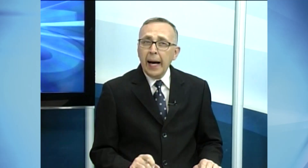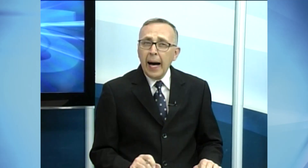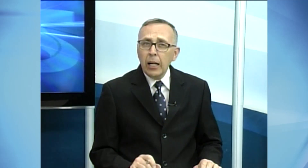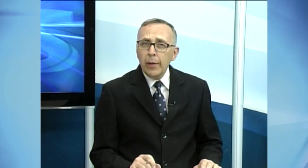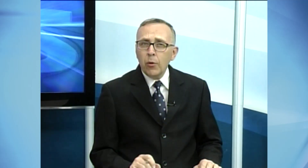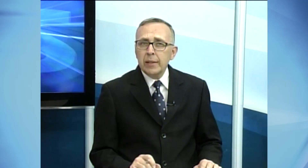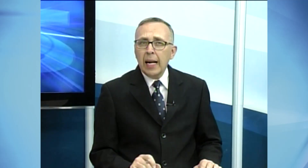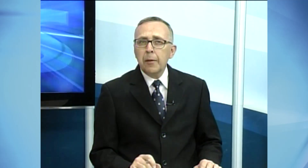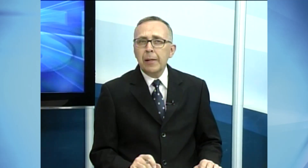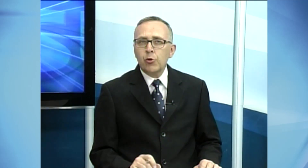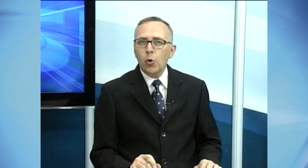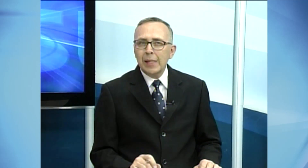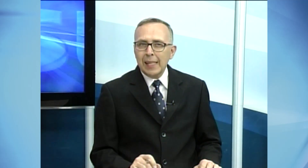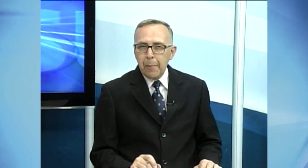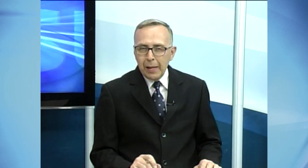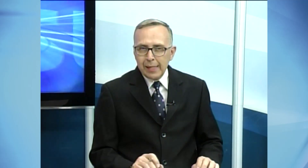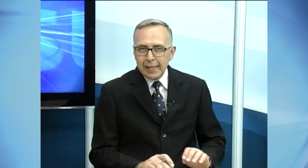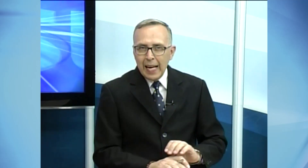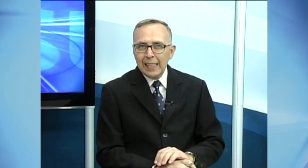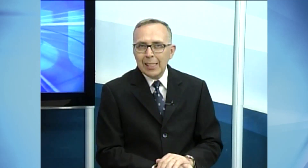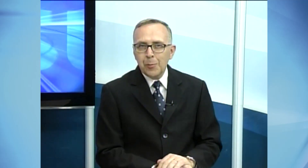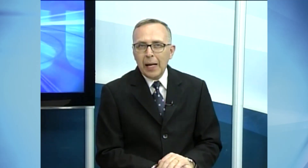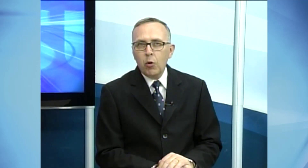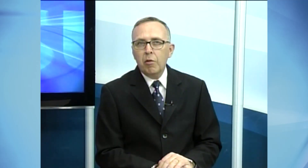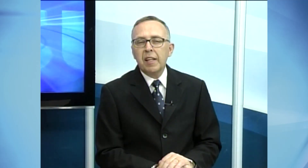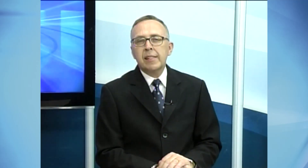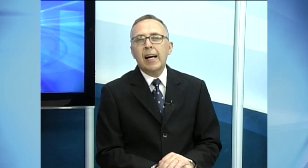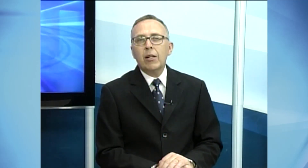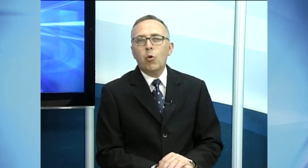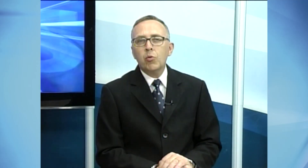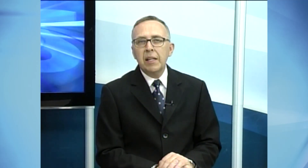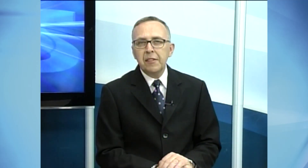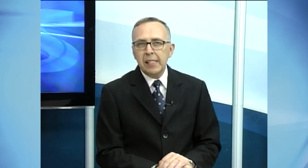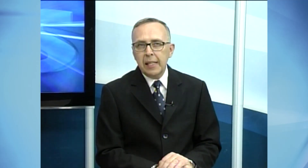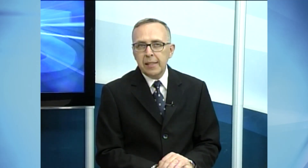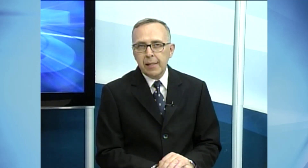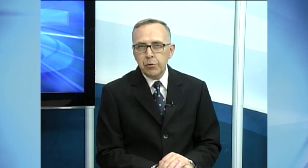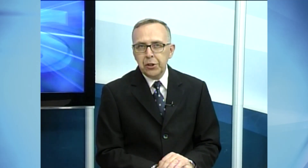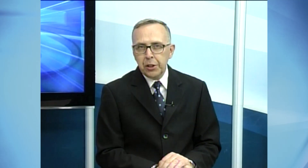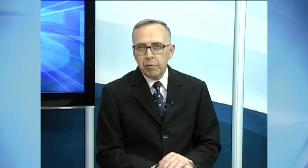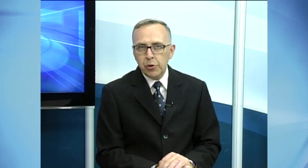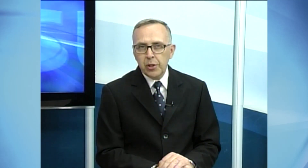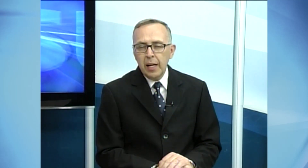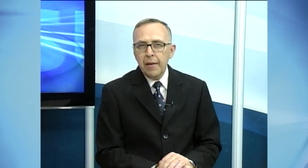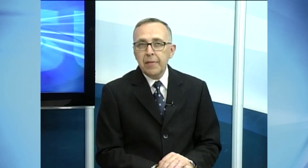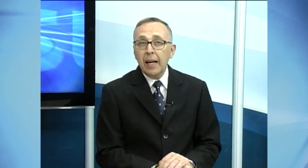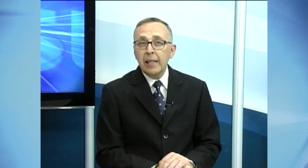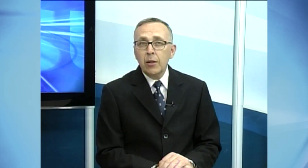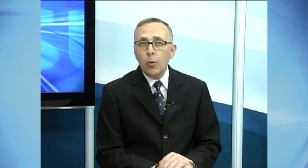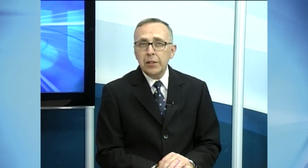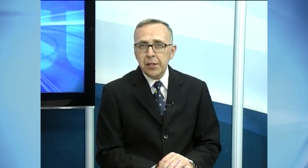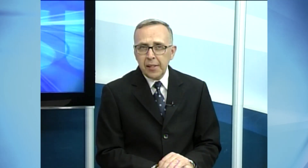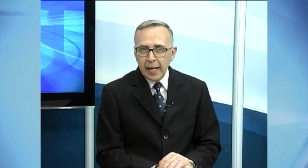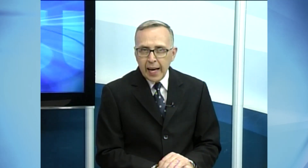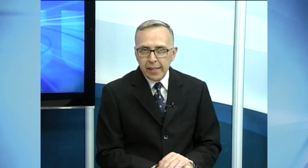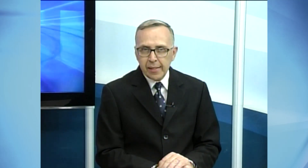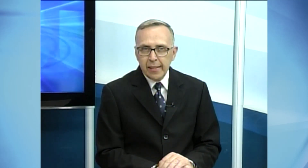É raro encontrar pessoas capacitadas para conversar com deficientes auditivos na língua de sinais.